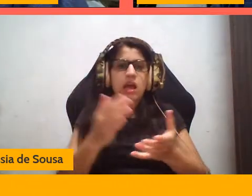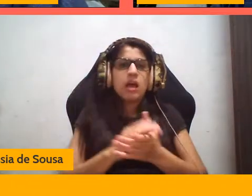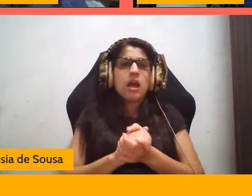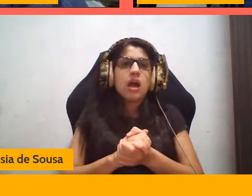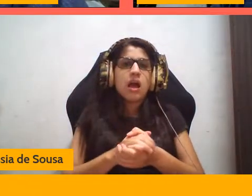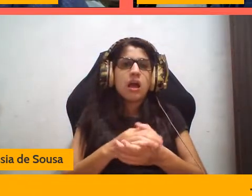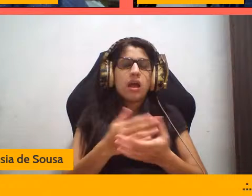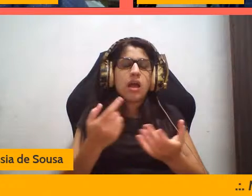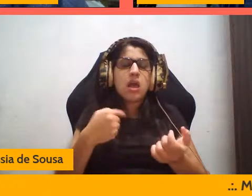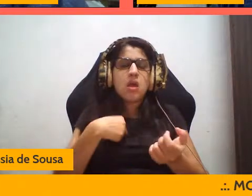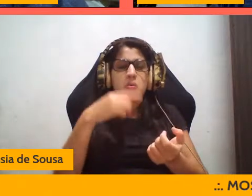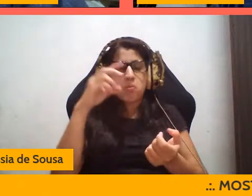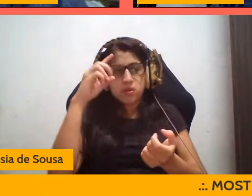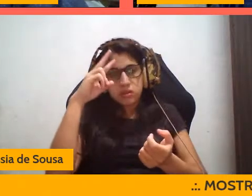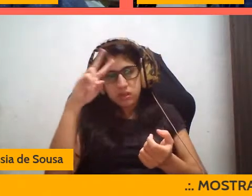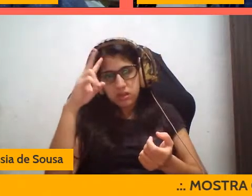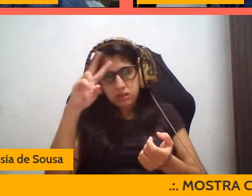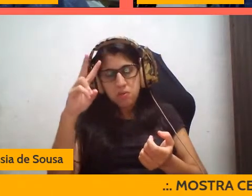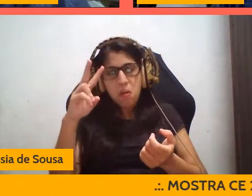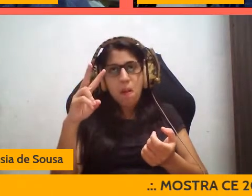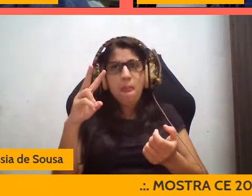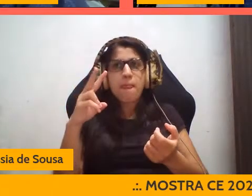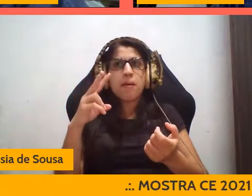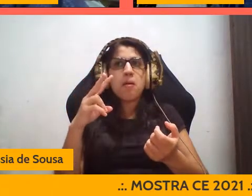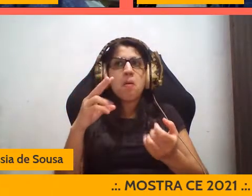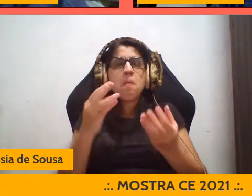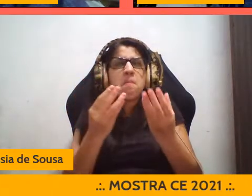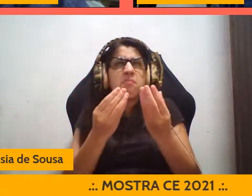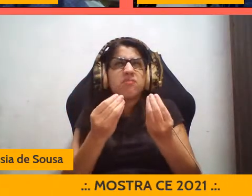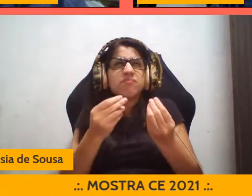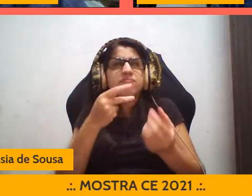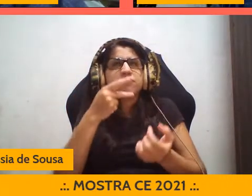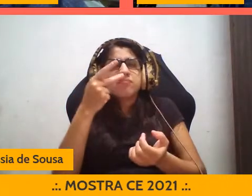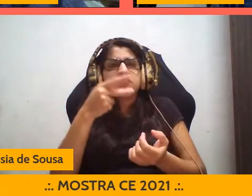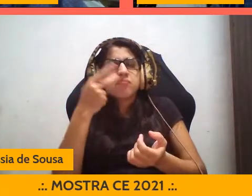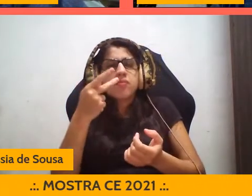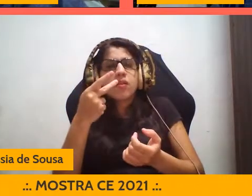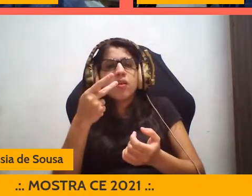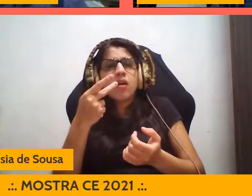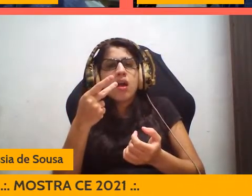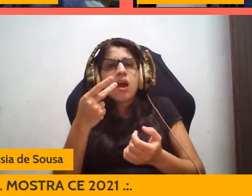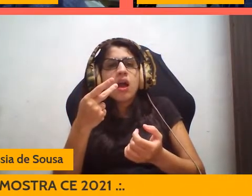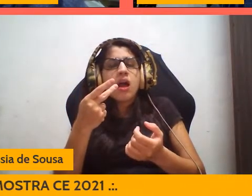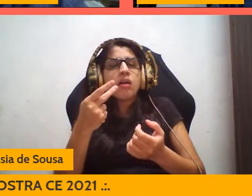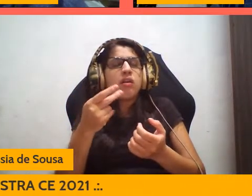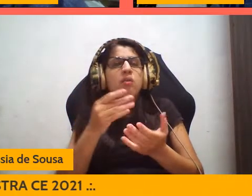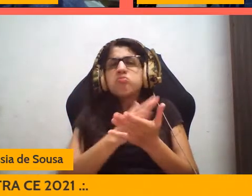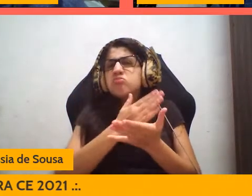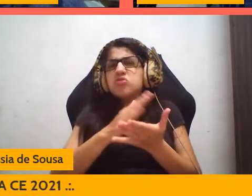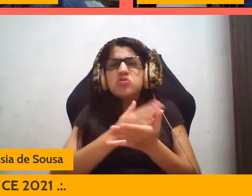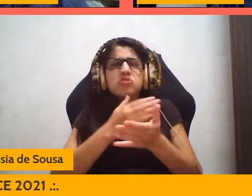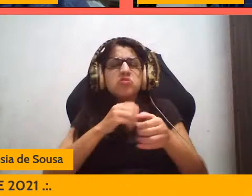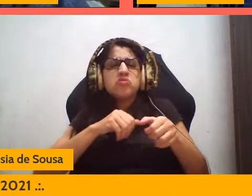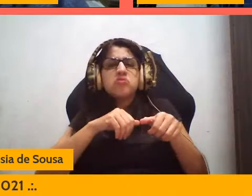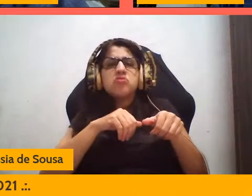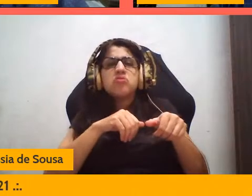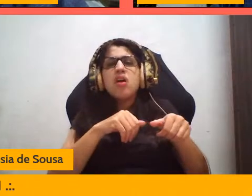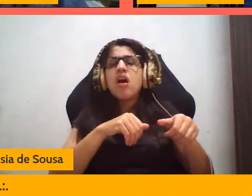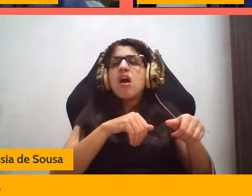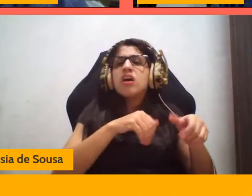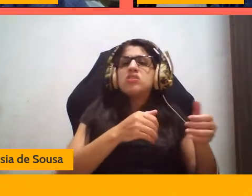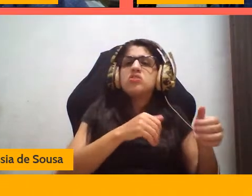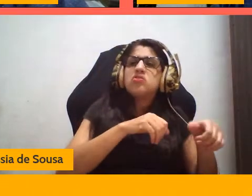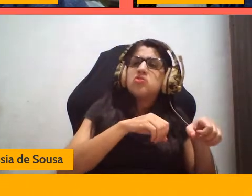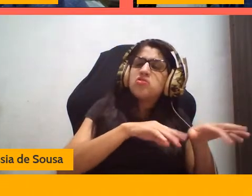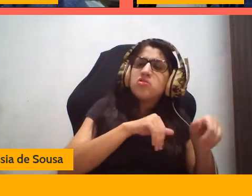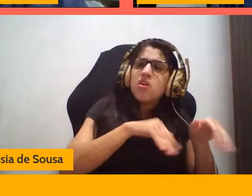eu lembro muitos dizendo, né, que de um, né, muitos eram jovens de 20, 22, 23 anos, né,